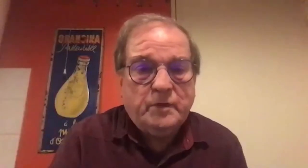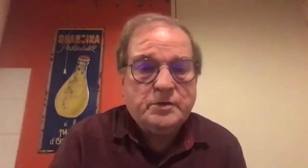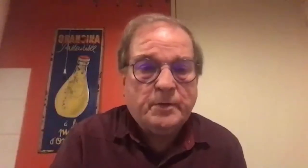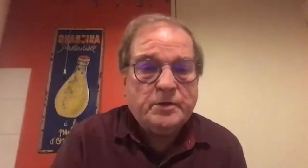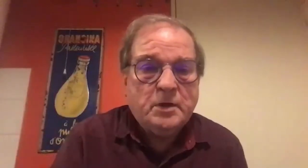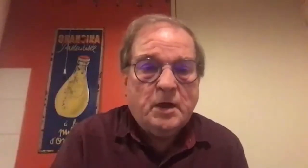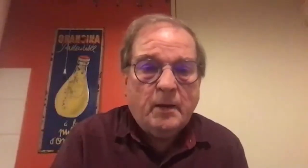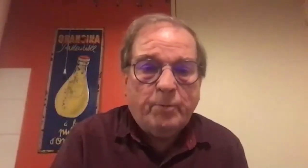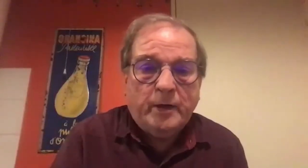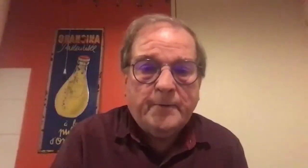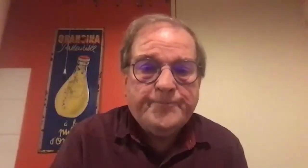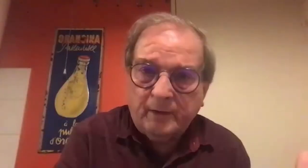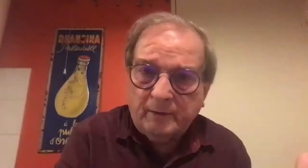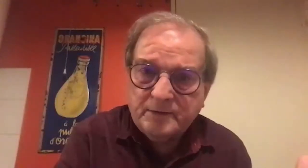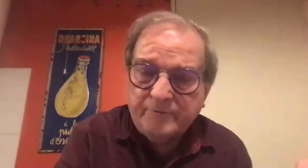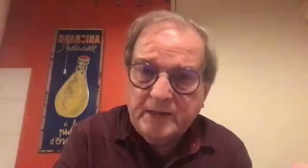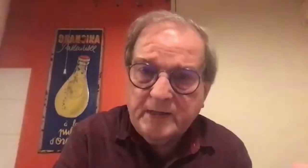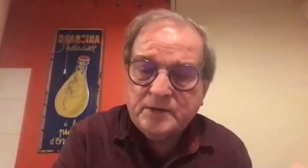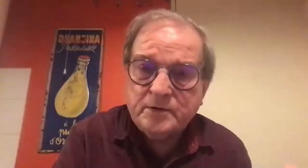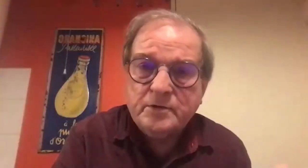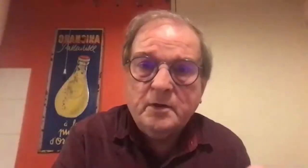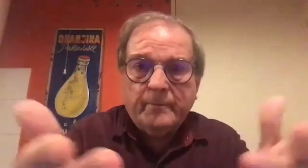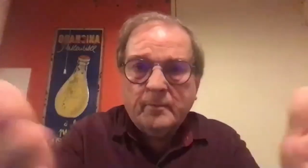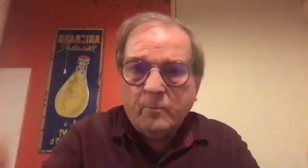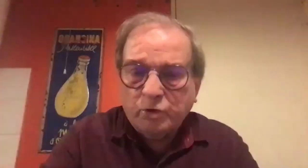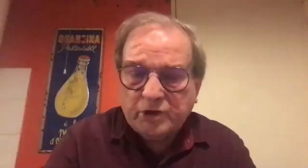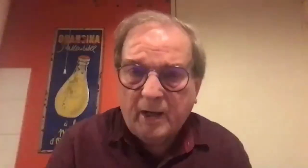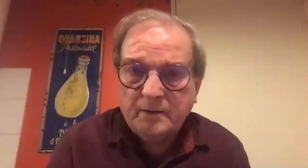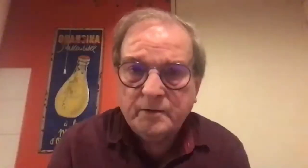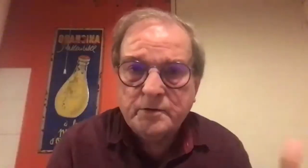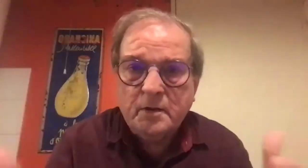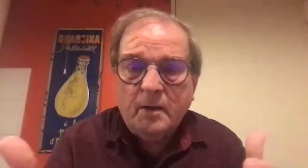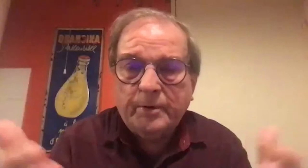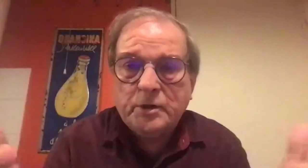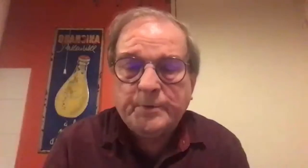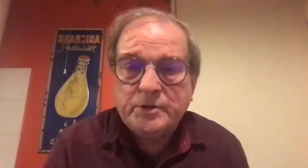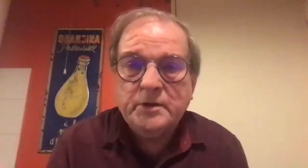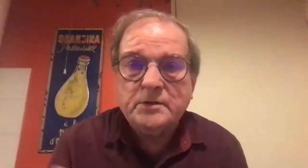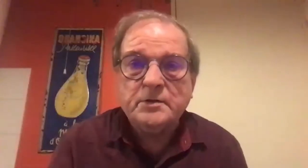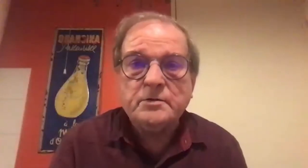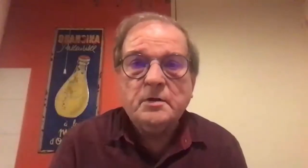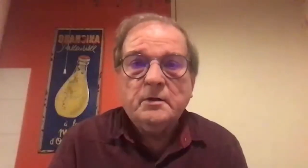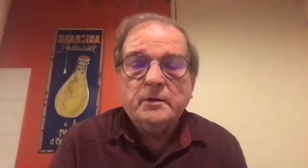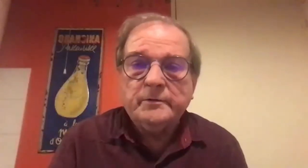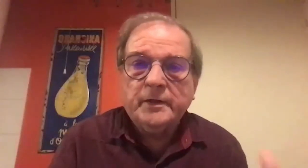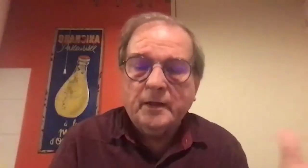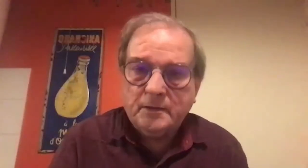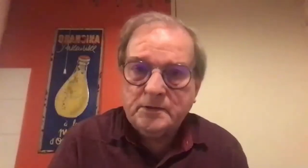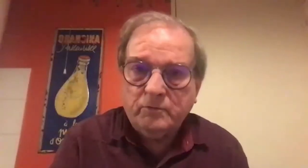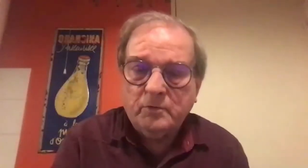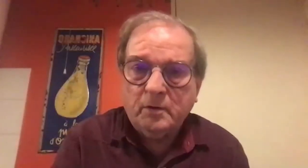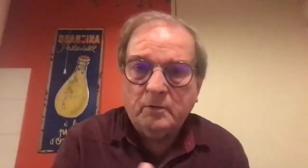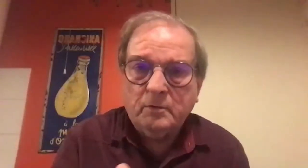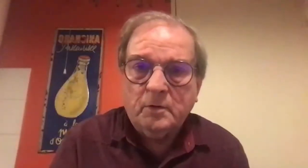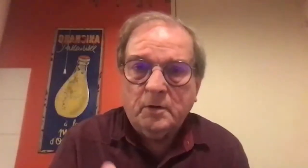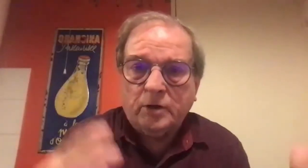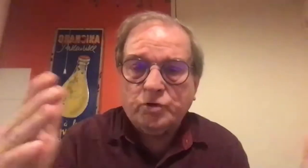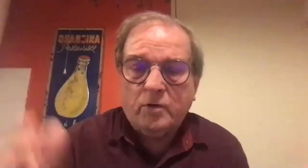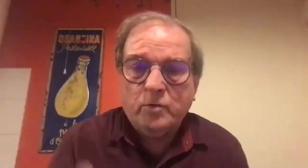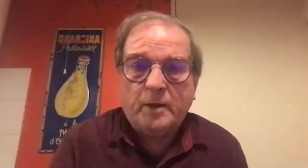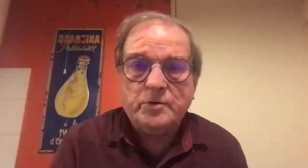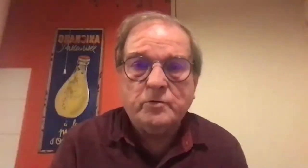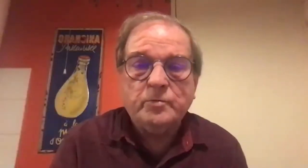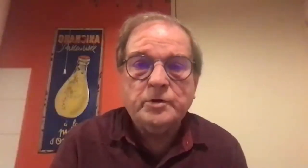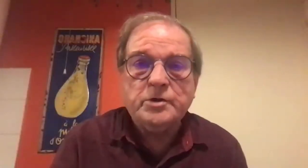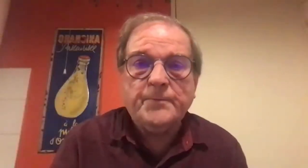contribuía, evidentemente. Porém, as evidências mostradas pelas pesquisas em relação à